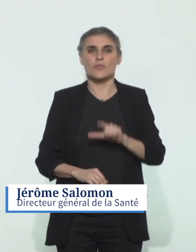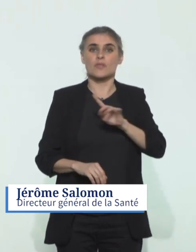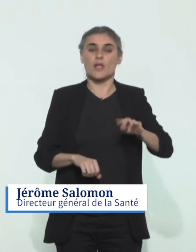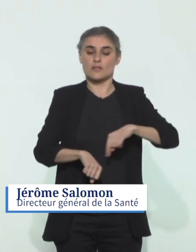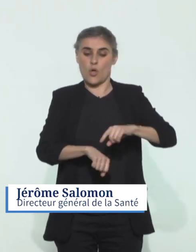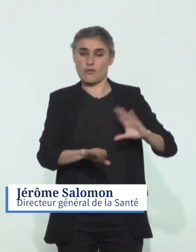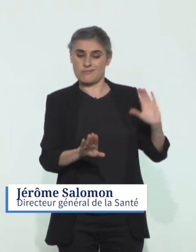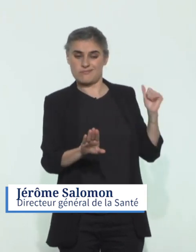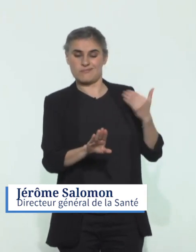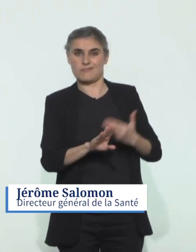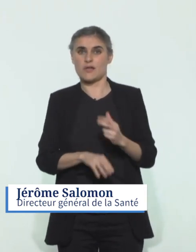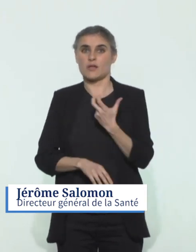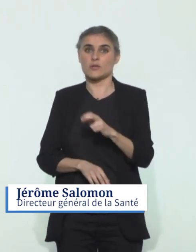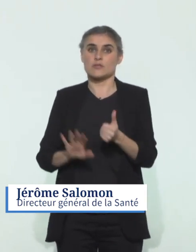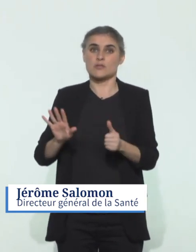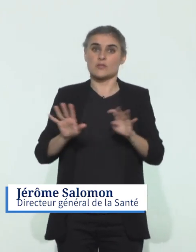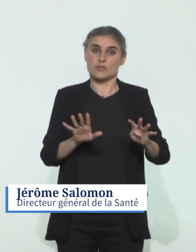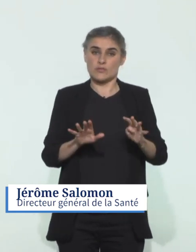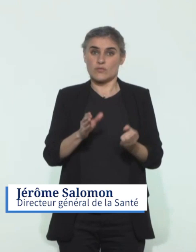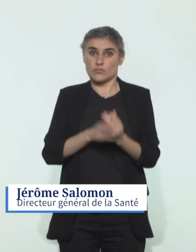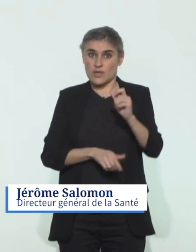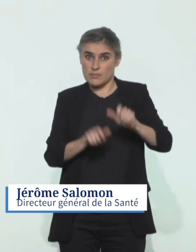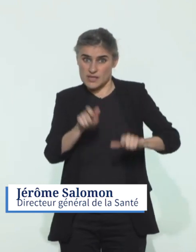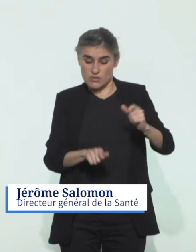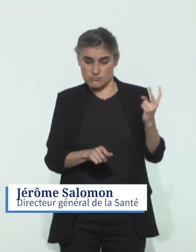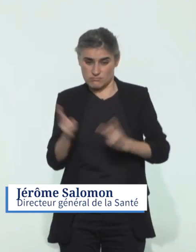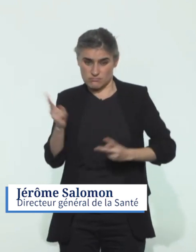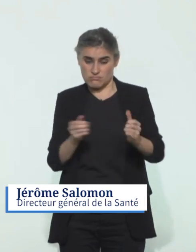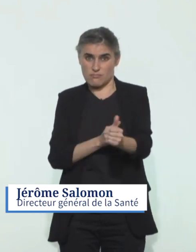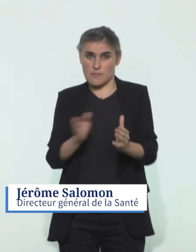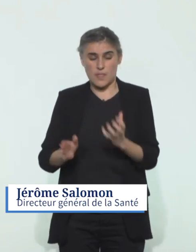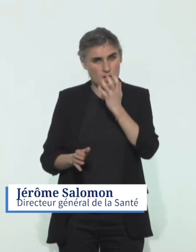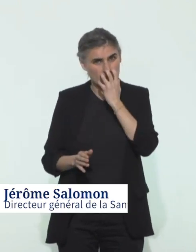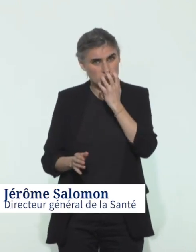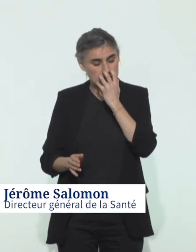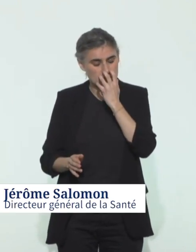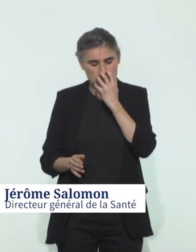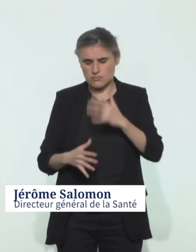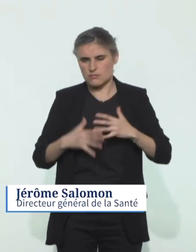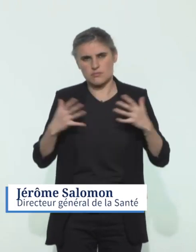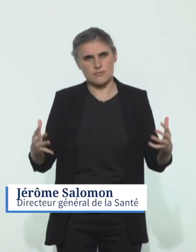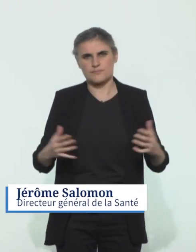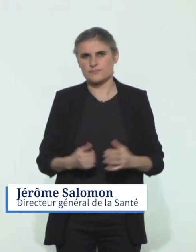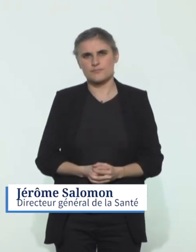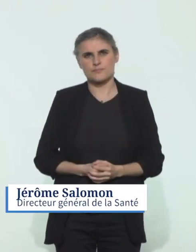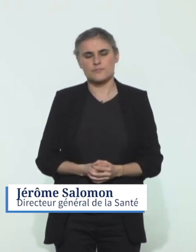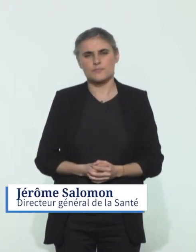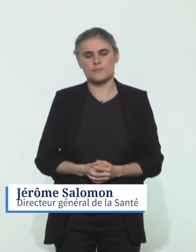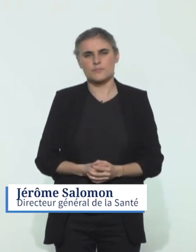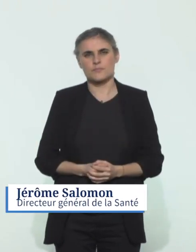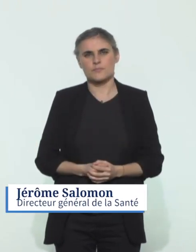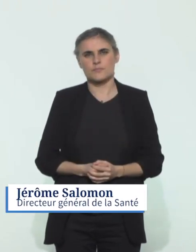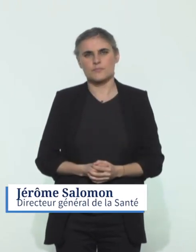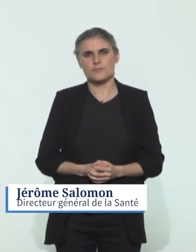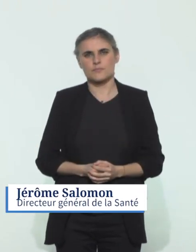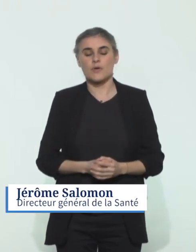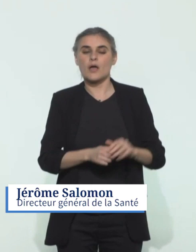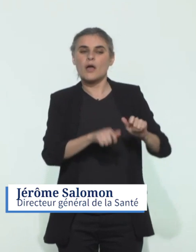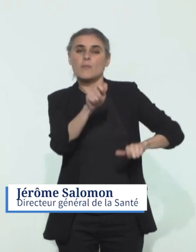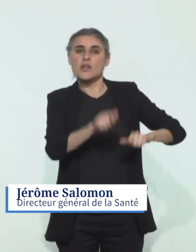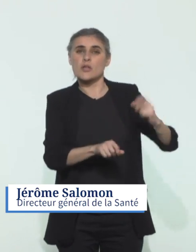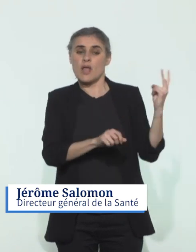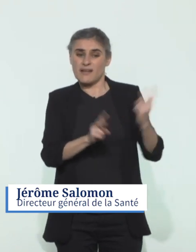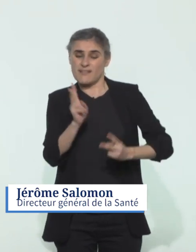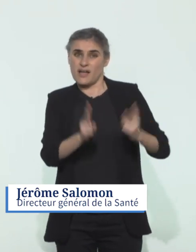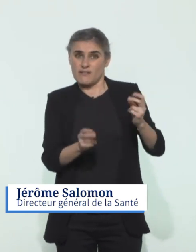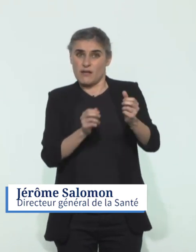heures, 369 nouveaux patients ont été admis en réanimation. C'est encore très important. Le solde, la différence entre les entrées